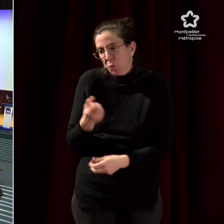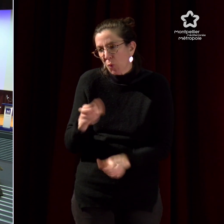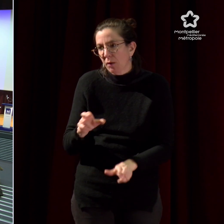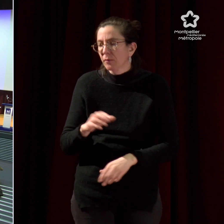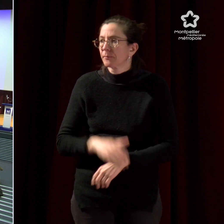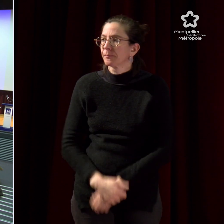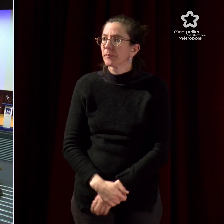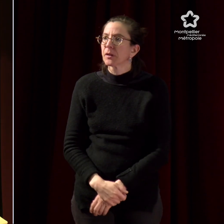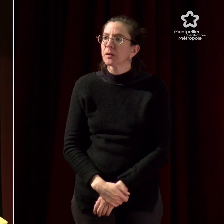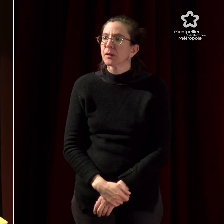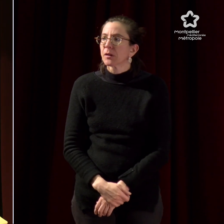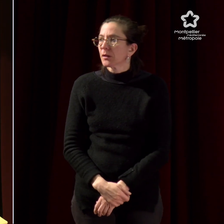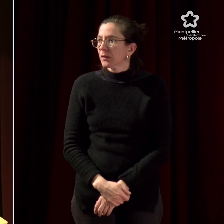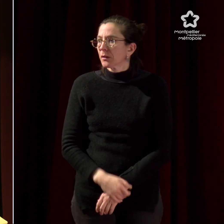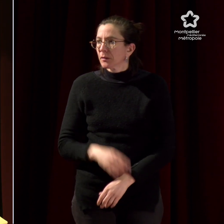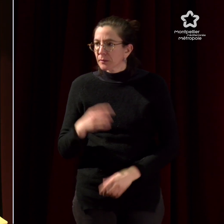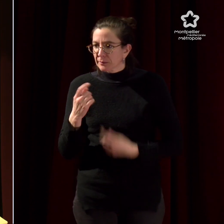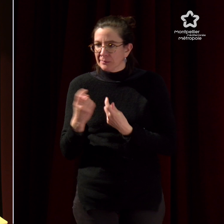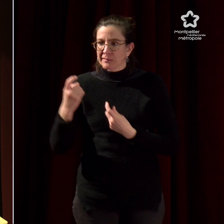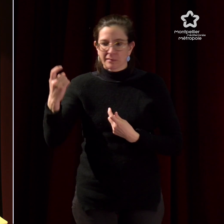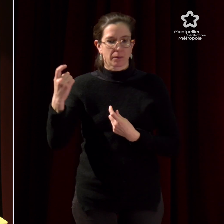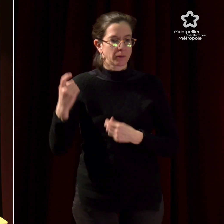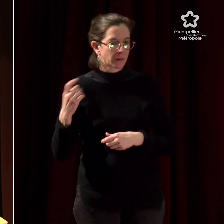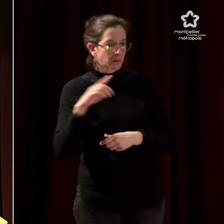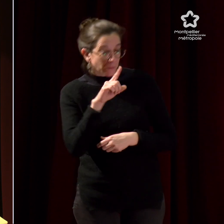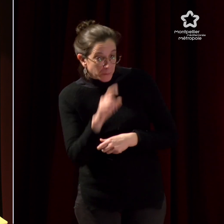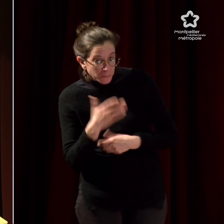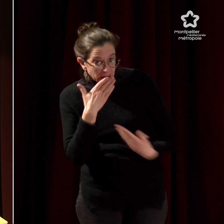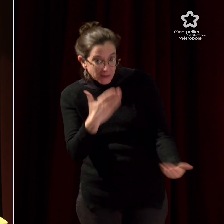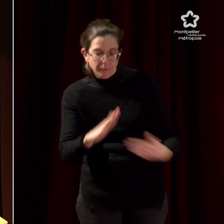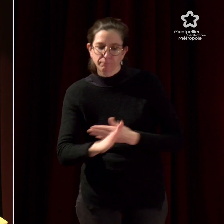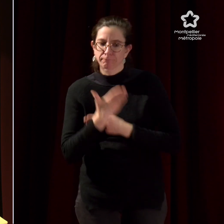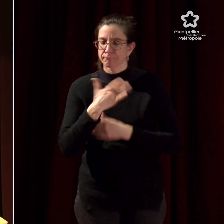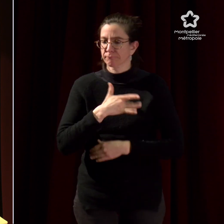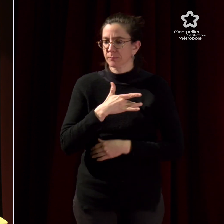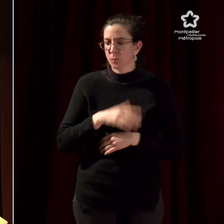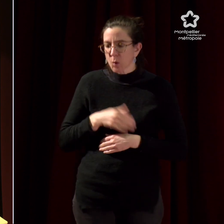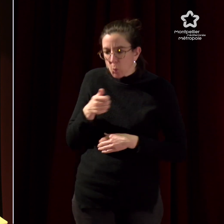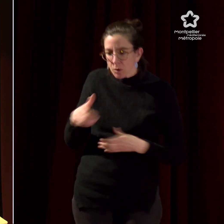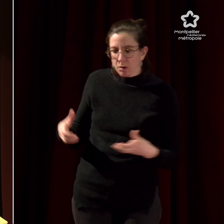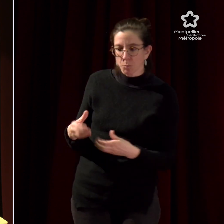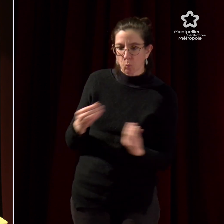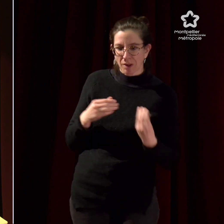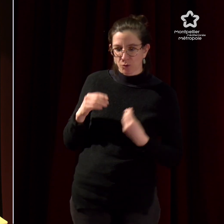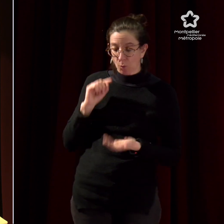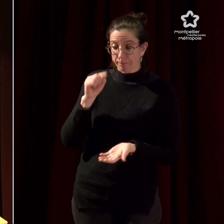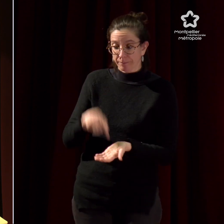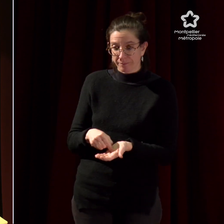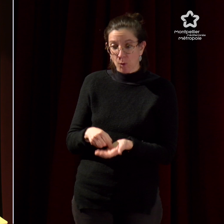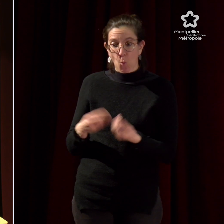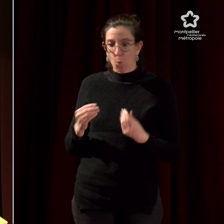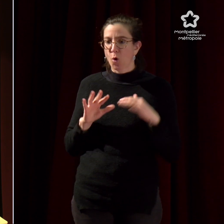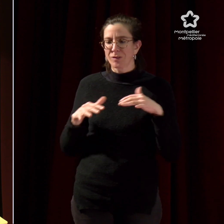votre présentation, c'était vraiment très intéressant. J'ai une question sur une population qui est en Mélanésie, donc c'est en